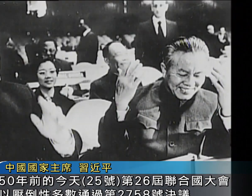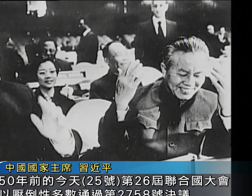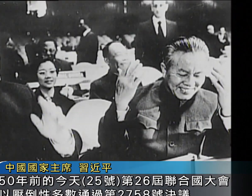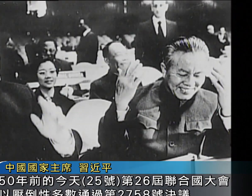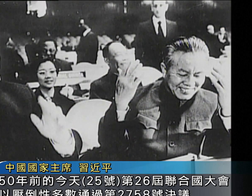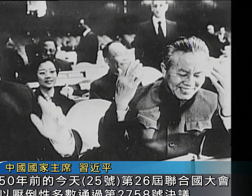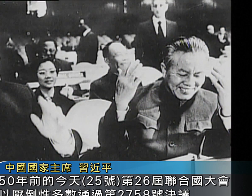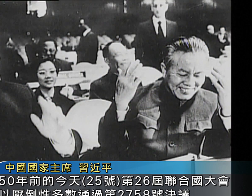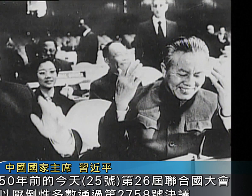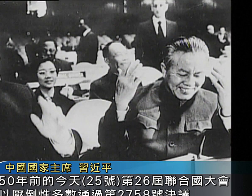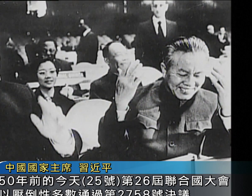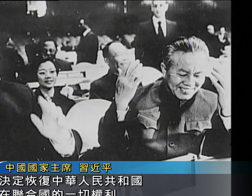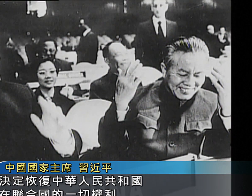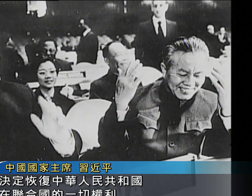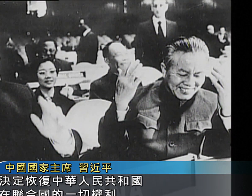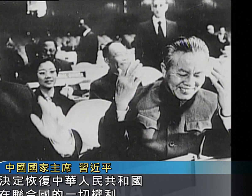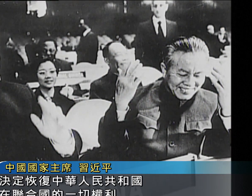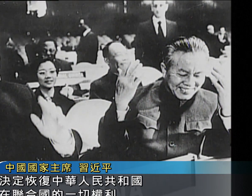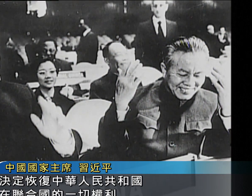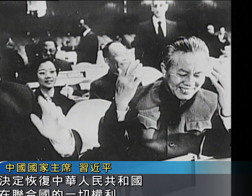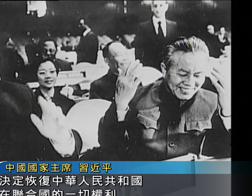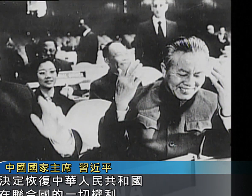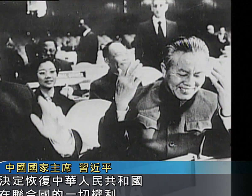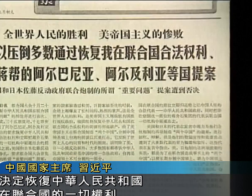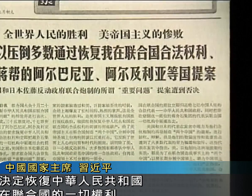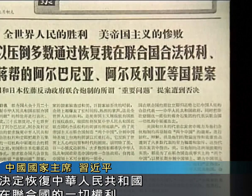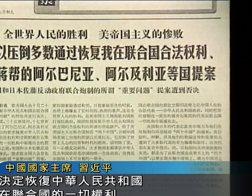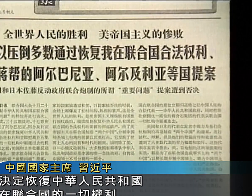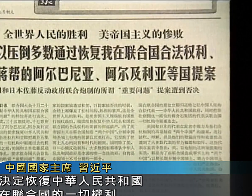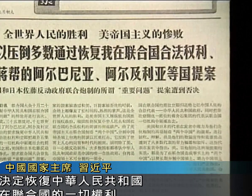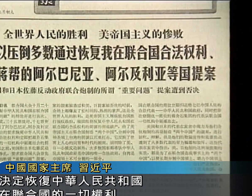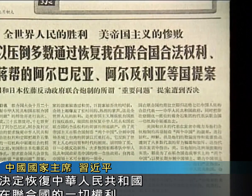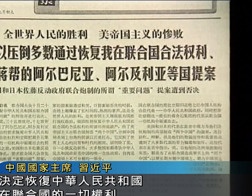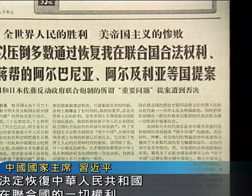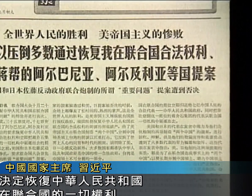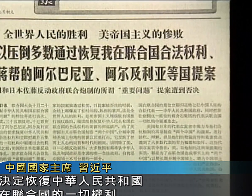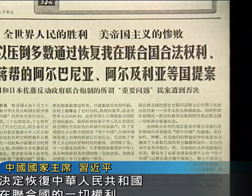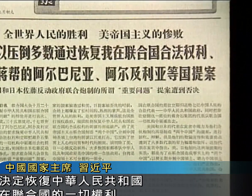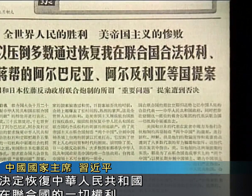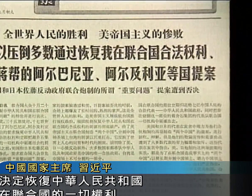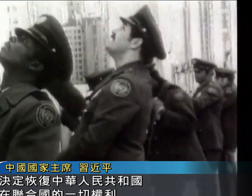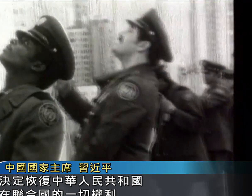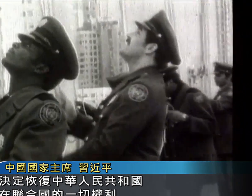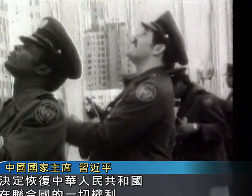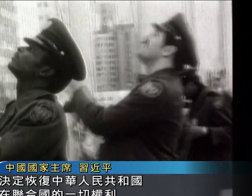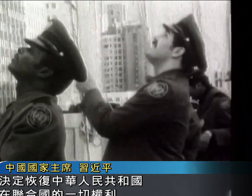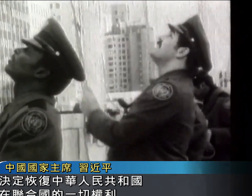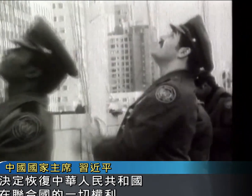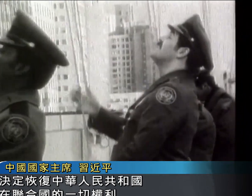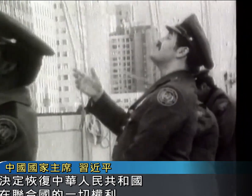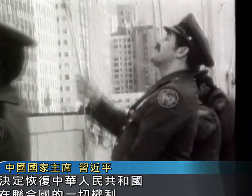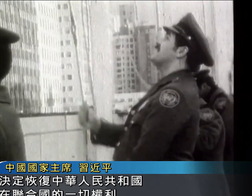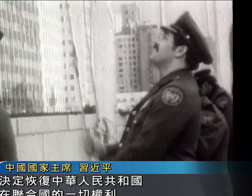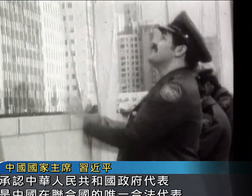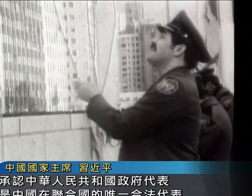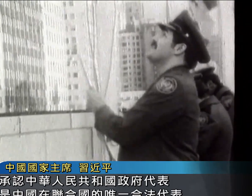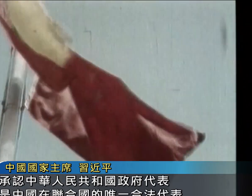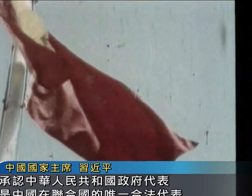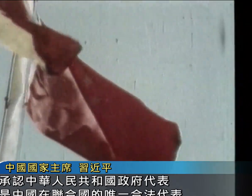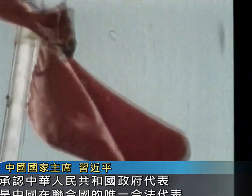第2758号决议，决定恢复中华人民共和国在联合国的一切权利，